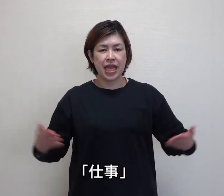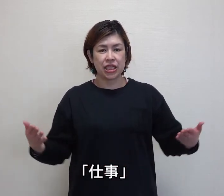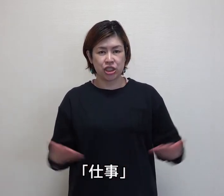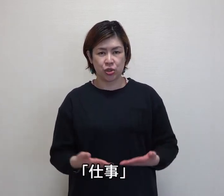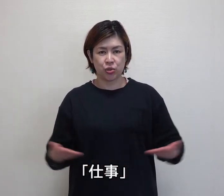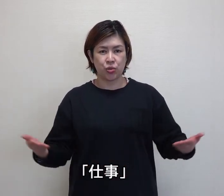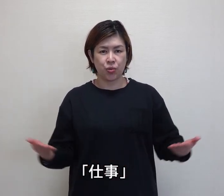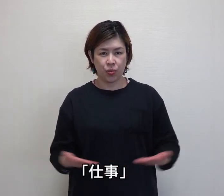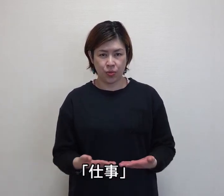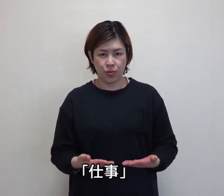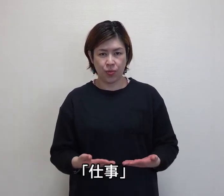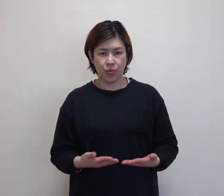仕事、